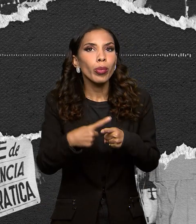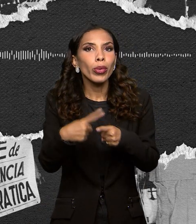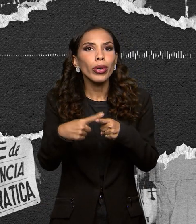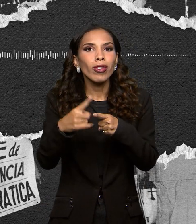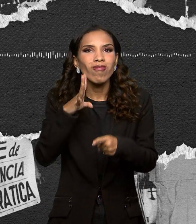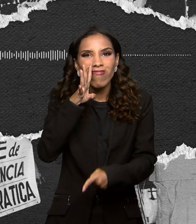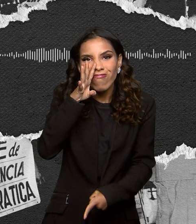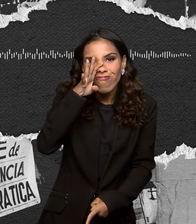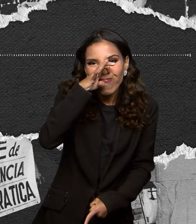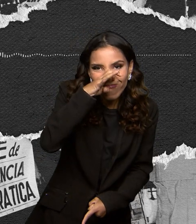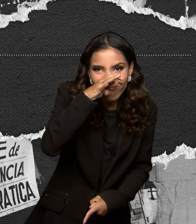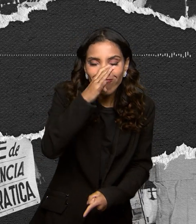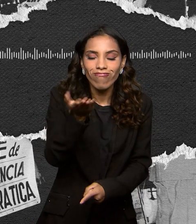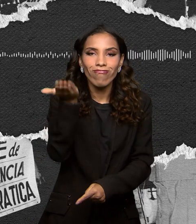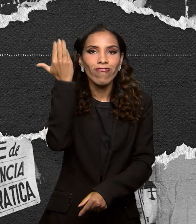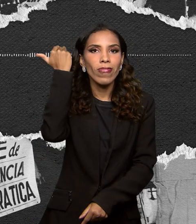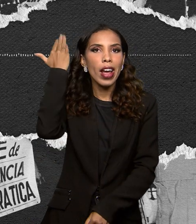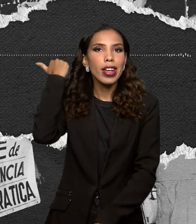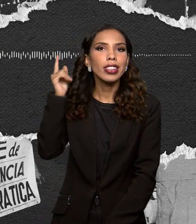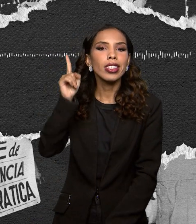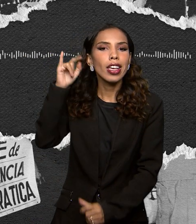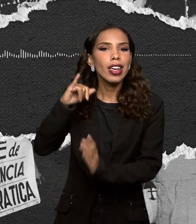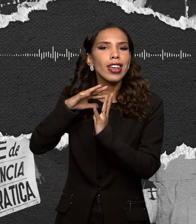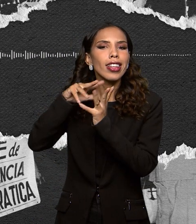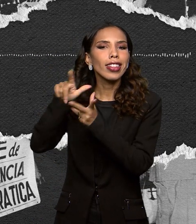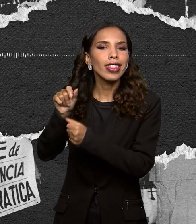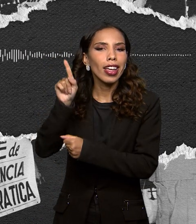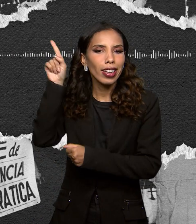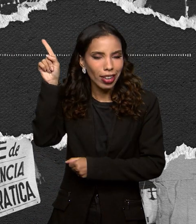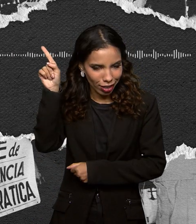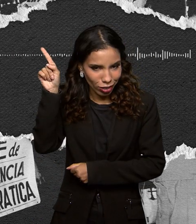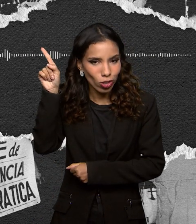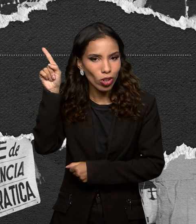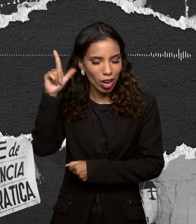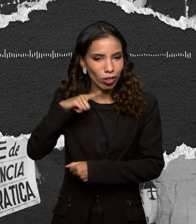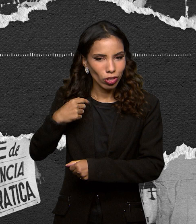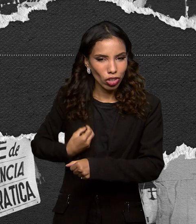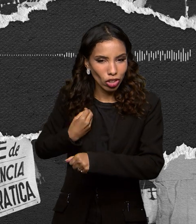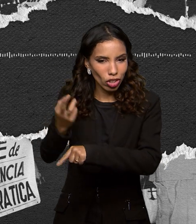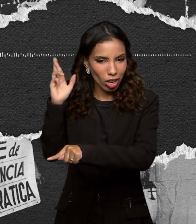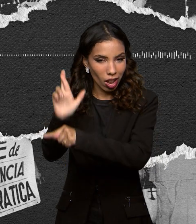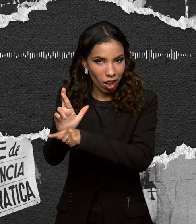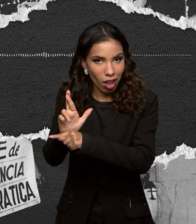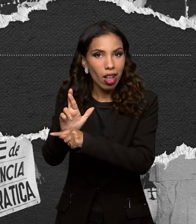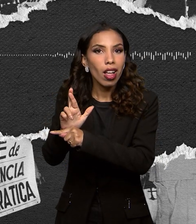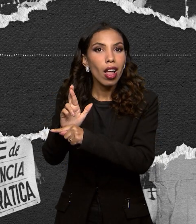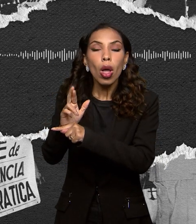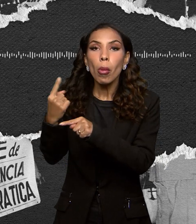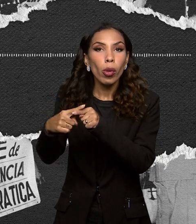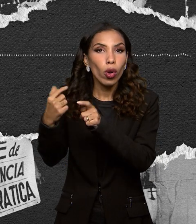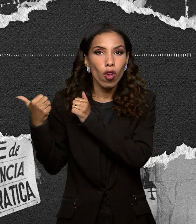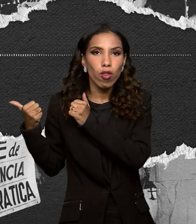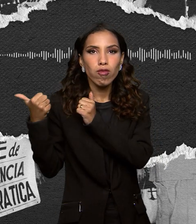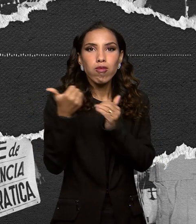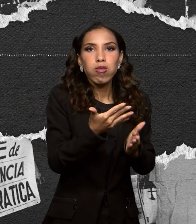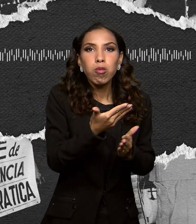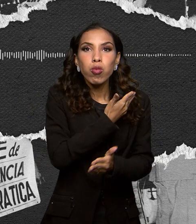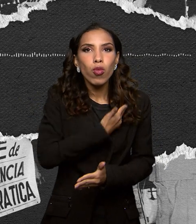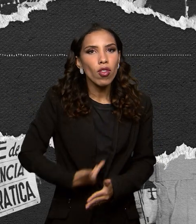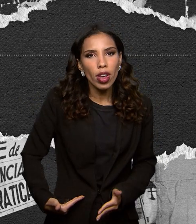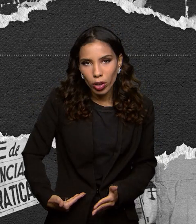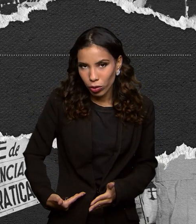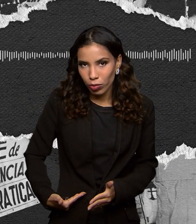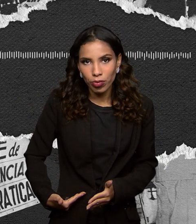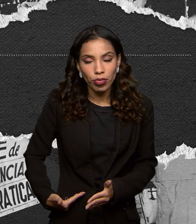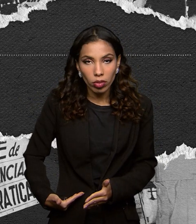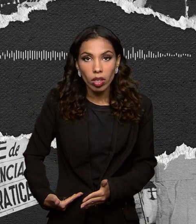que havia resistência na época do Fundo Monetário Internacional a fornecer empréstimos ao